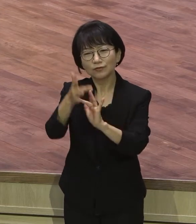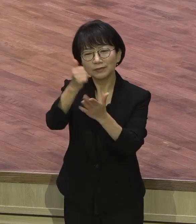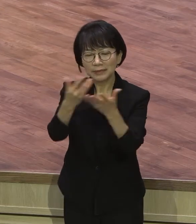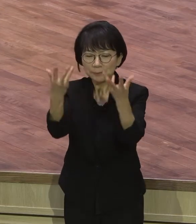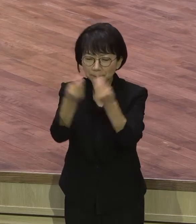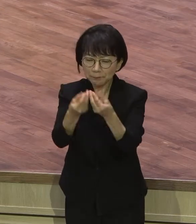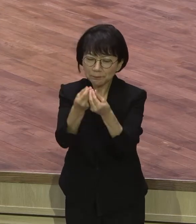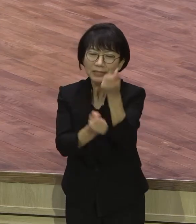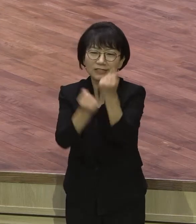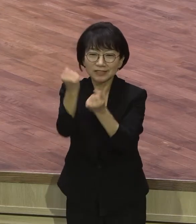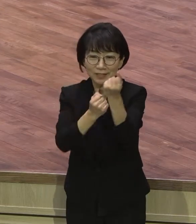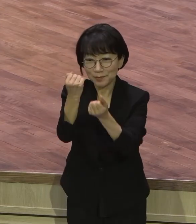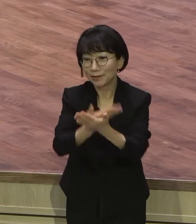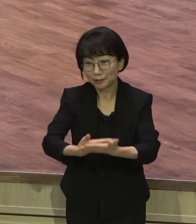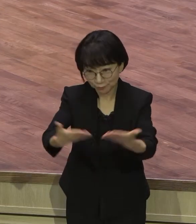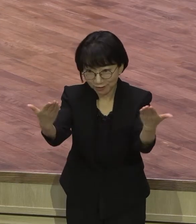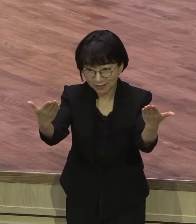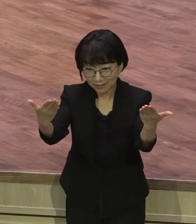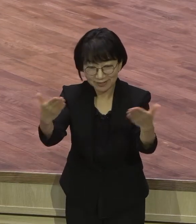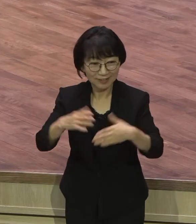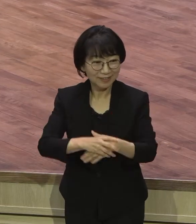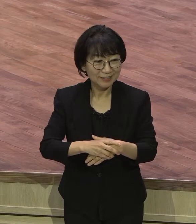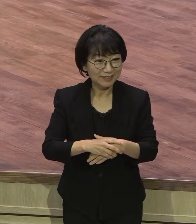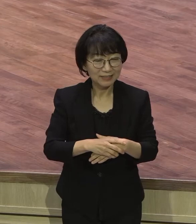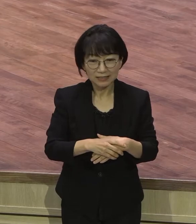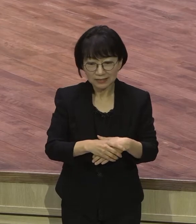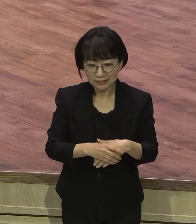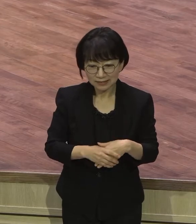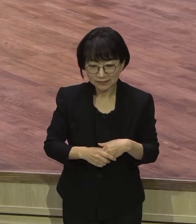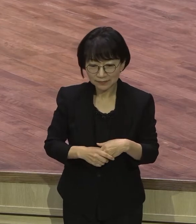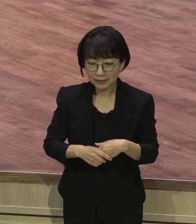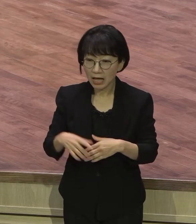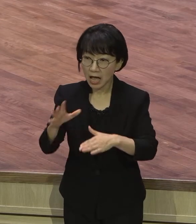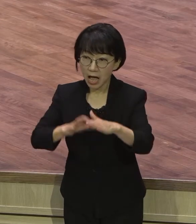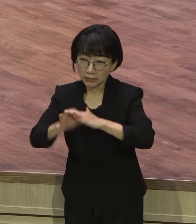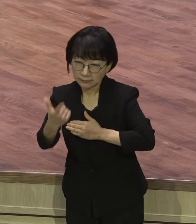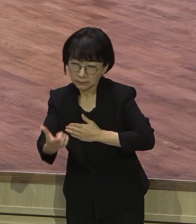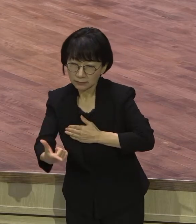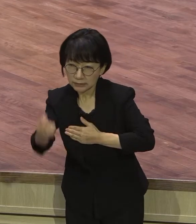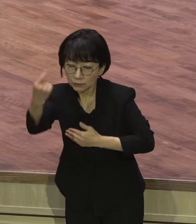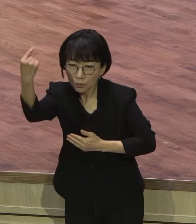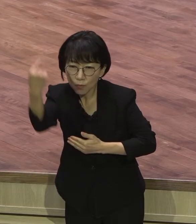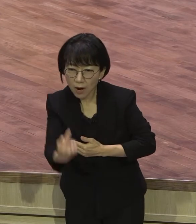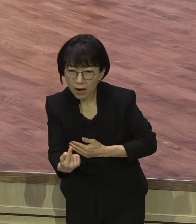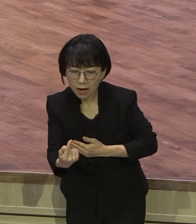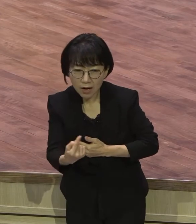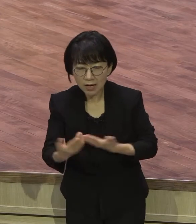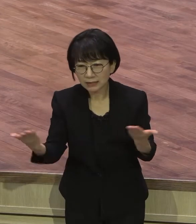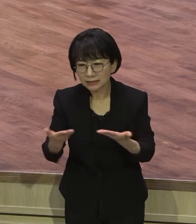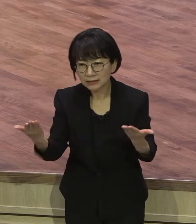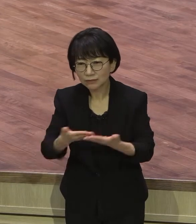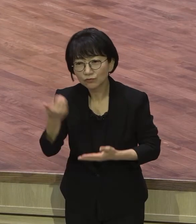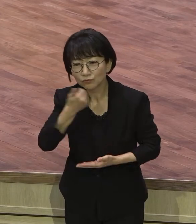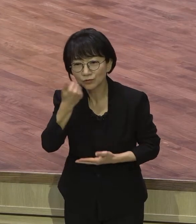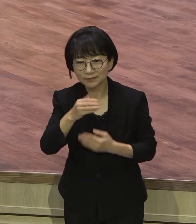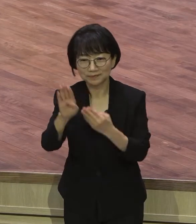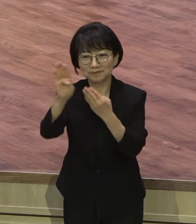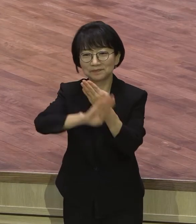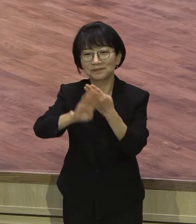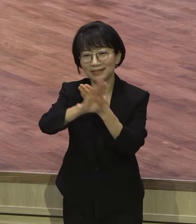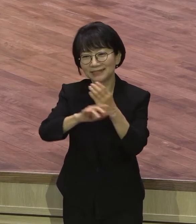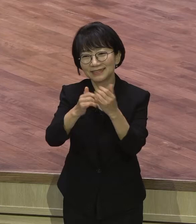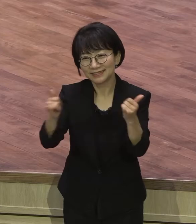비유가 되잖아요. 이게 무슨 말이냐, 영적으로. 아침 일찍 와서 일했다 말은 바리새인 서기관을